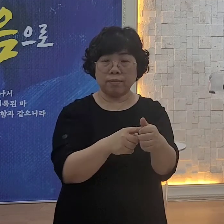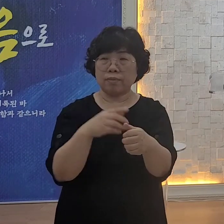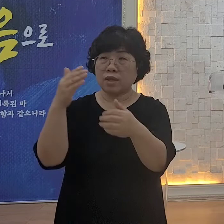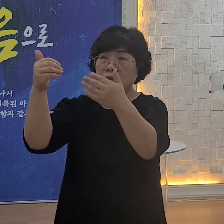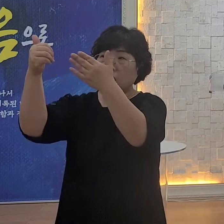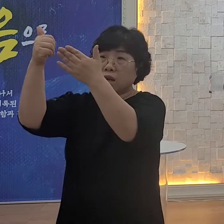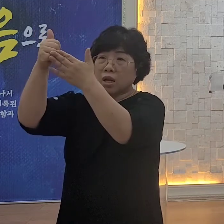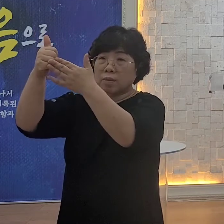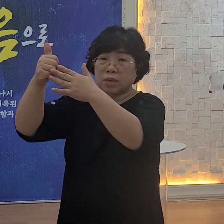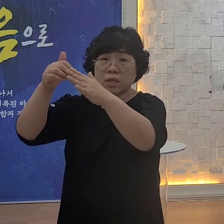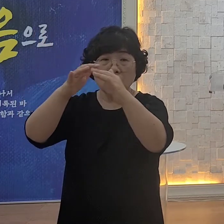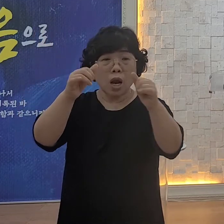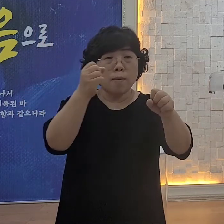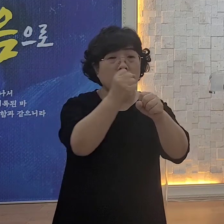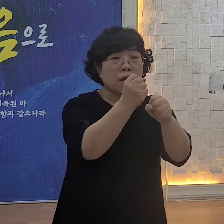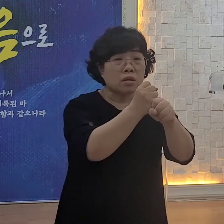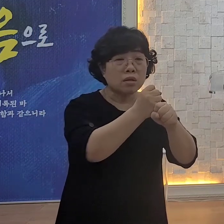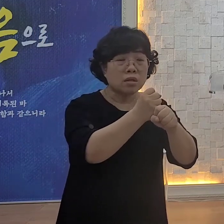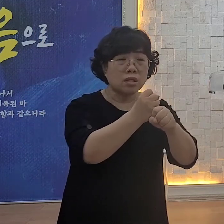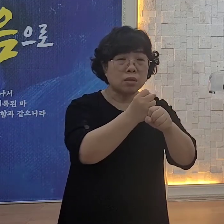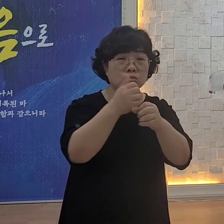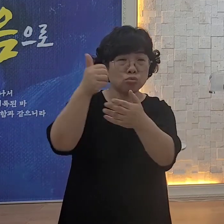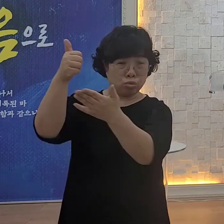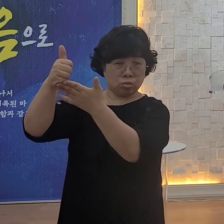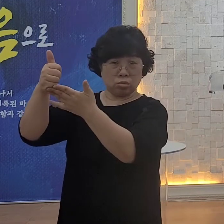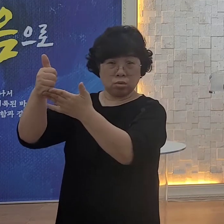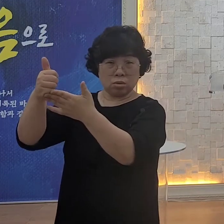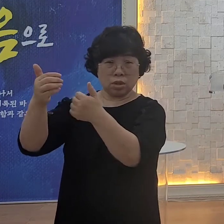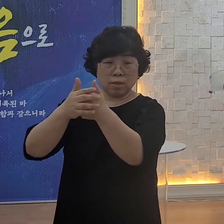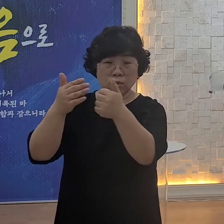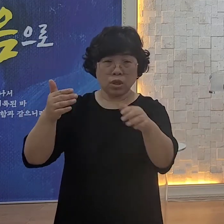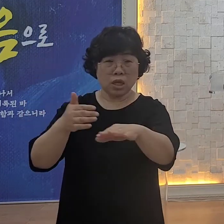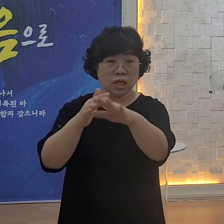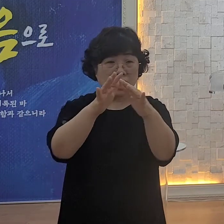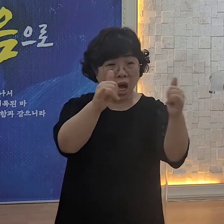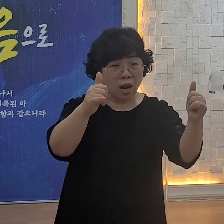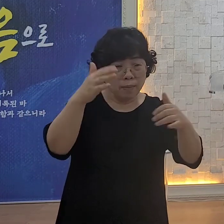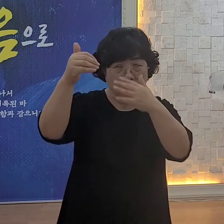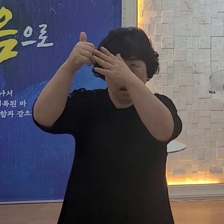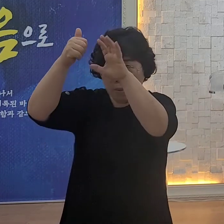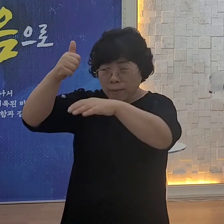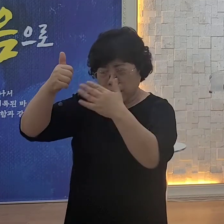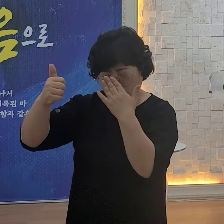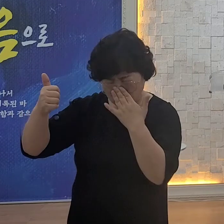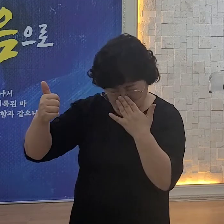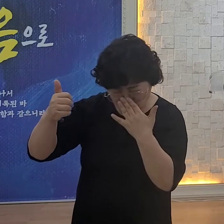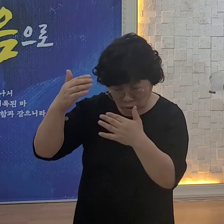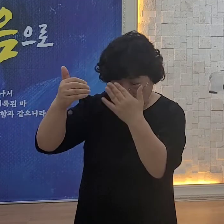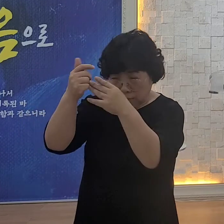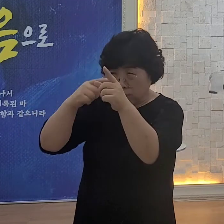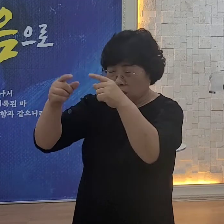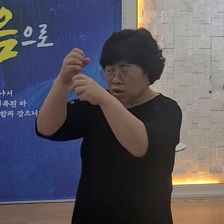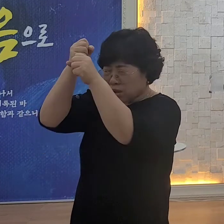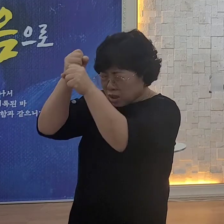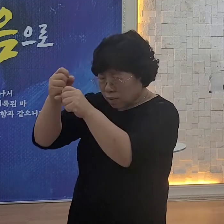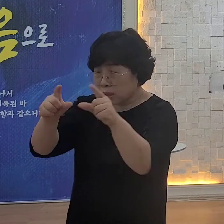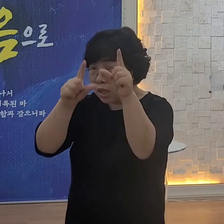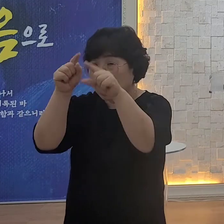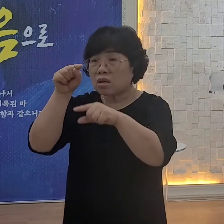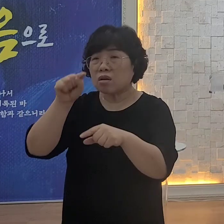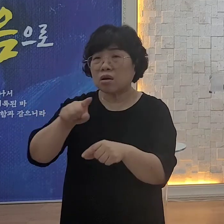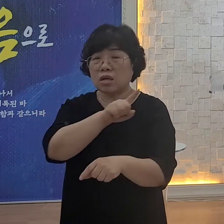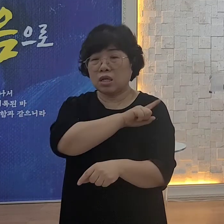하나님은 우리가 하나님 앞에 겸손한 하나님을 더 의지하며 사는 이 일이 우리